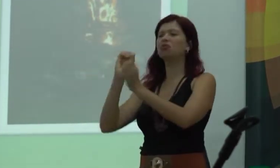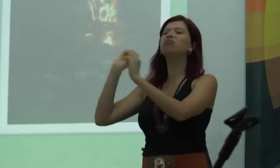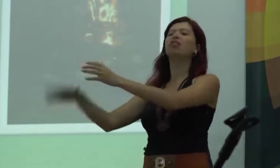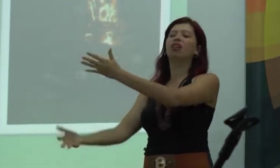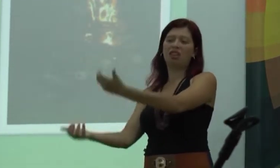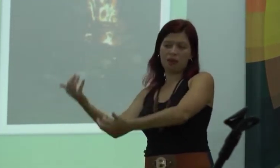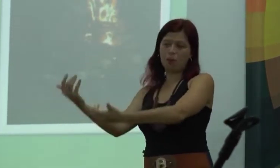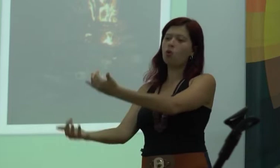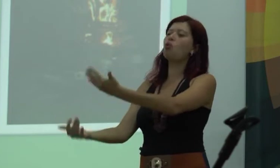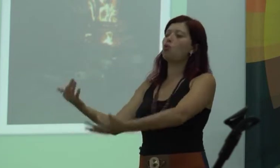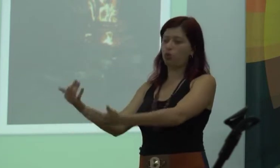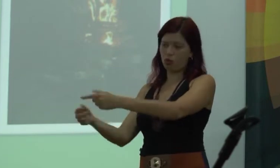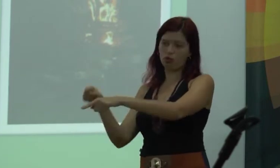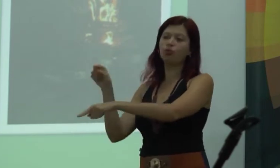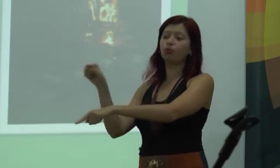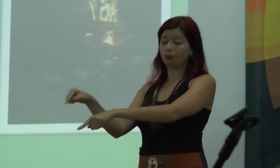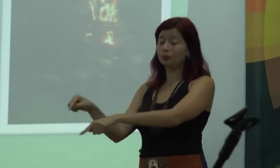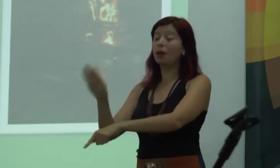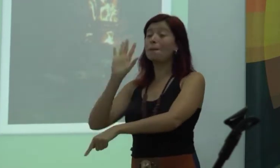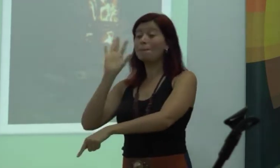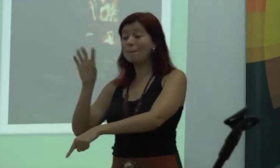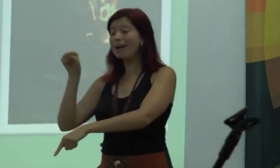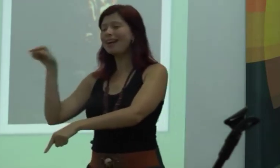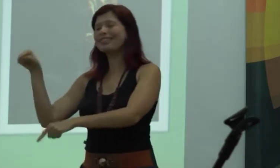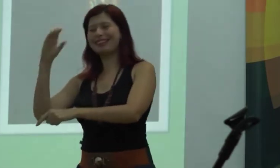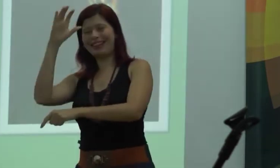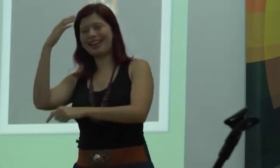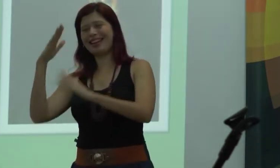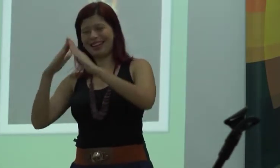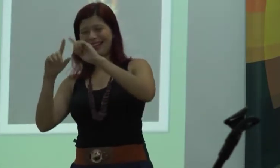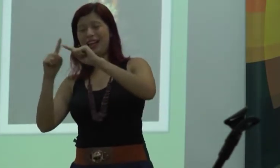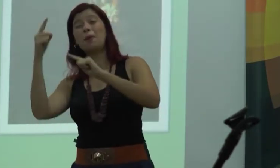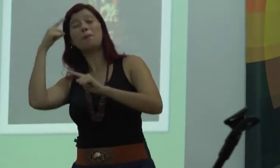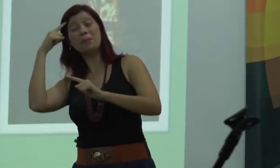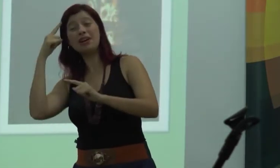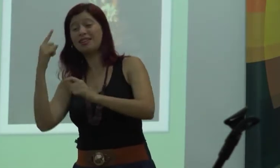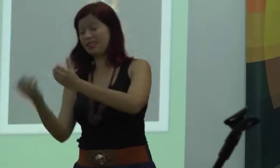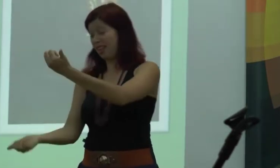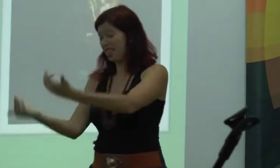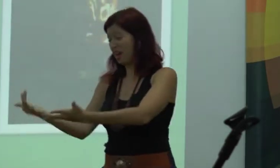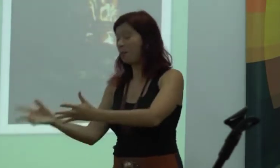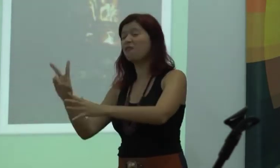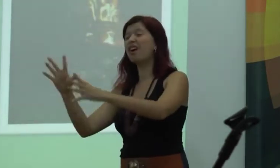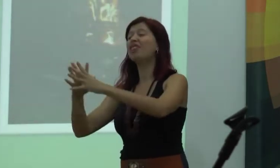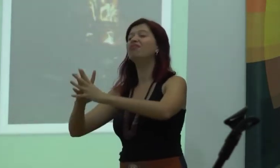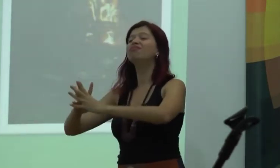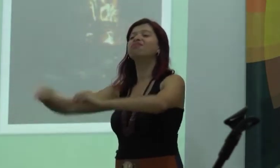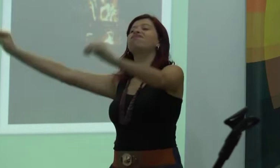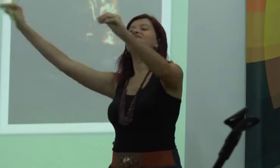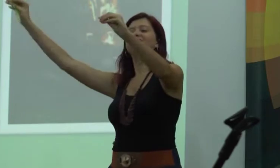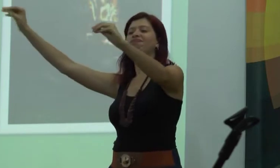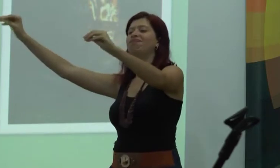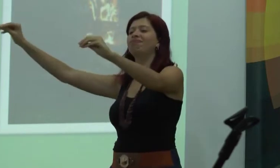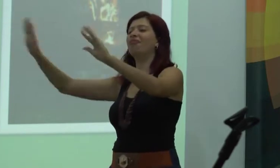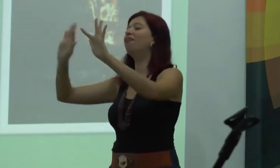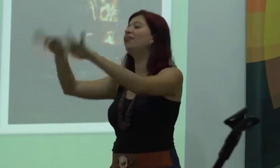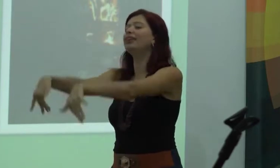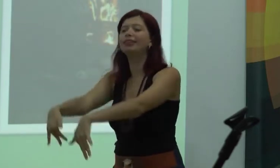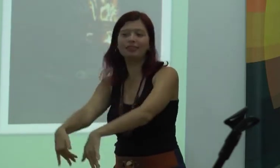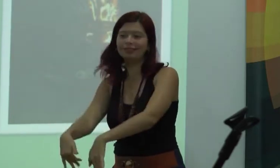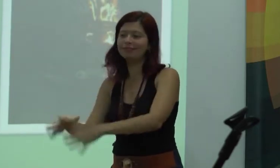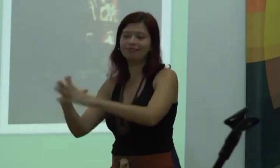divulgados. Então eles fizeram uma queima de livros, né, que foi intitulada Auto de Fé de Barcelona, para